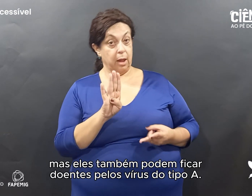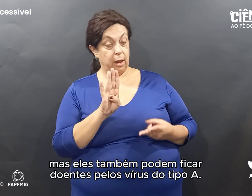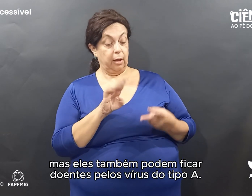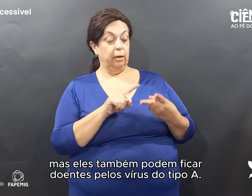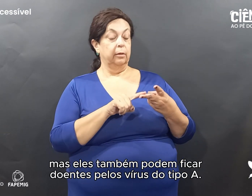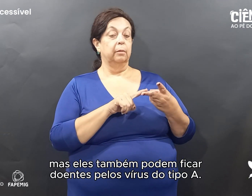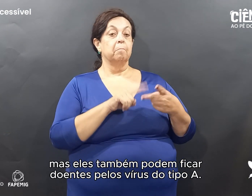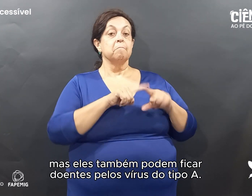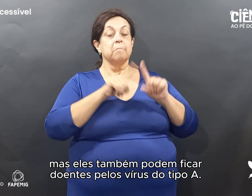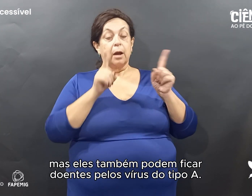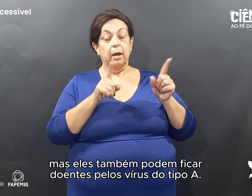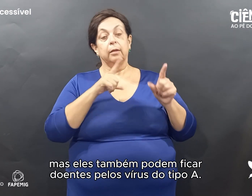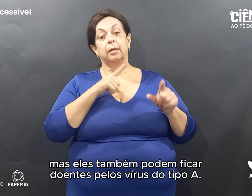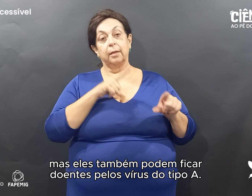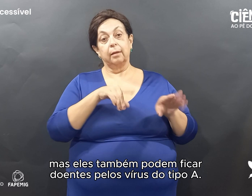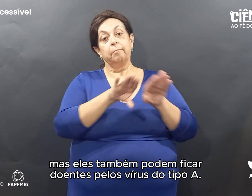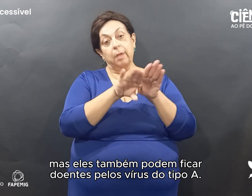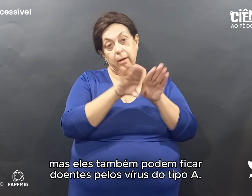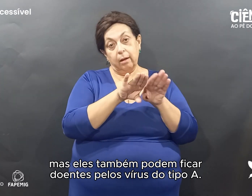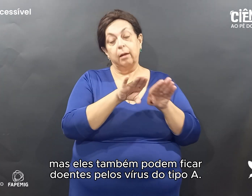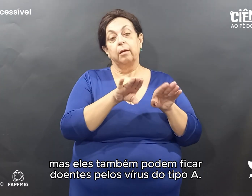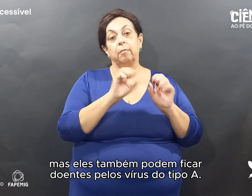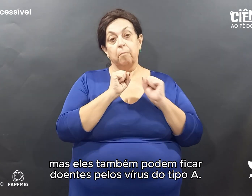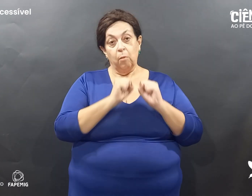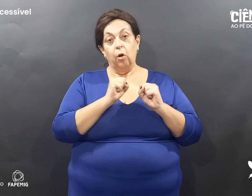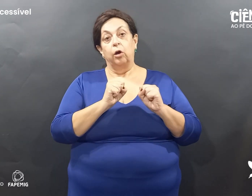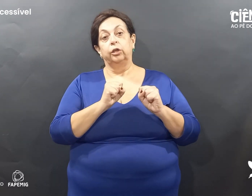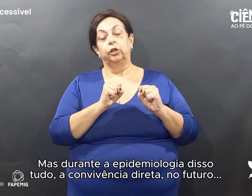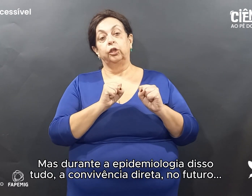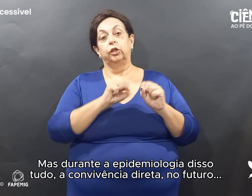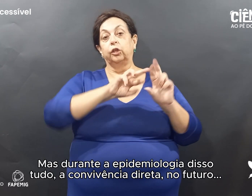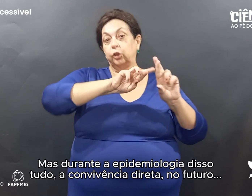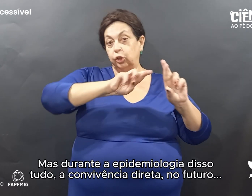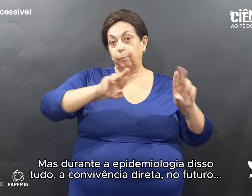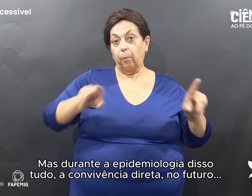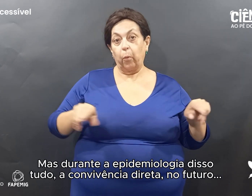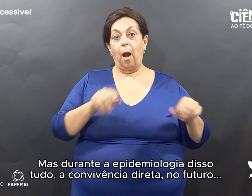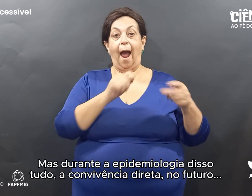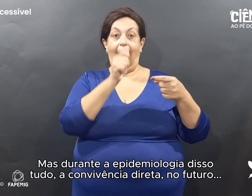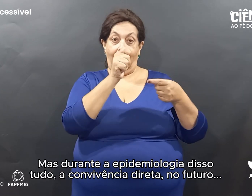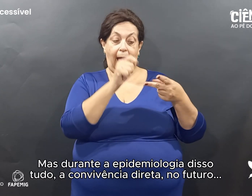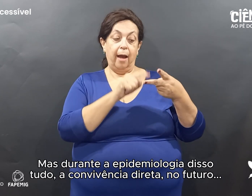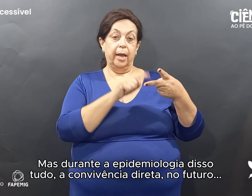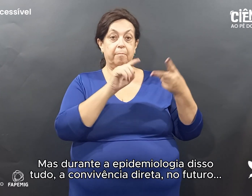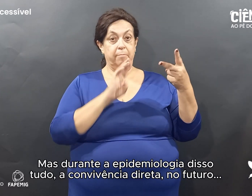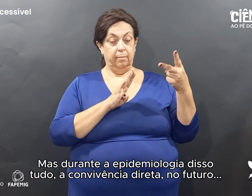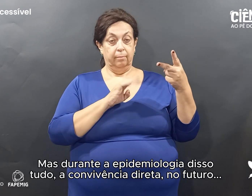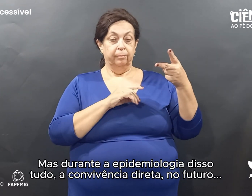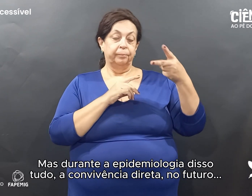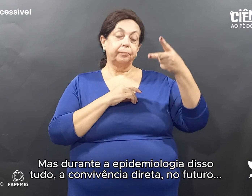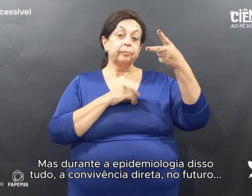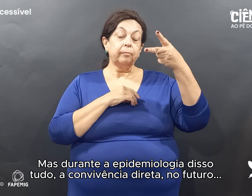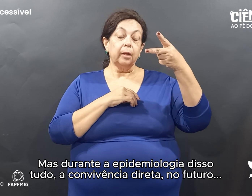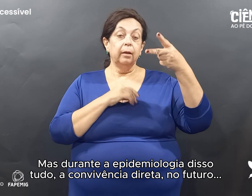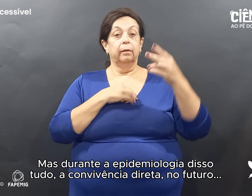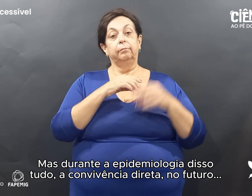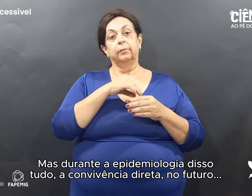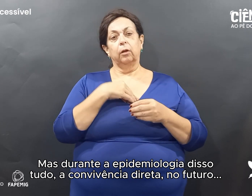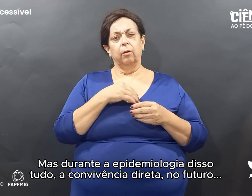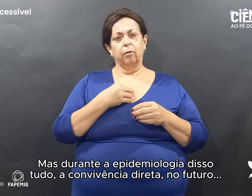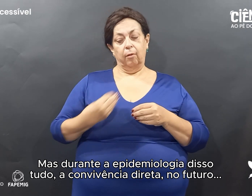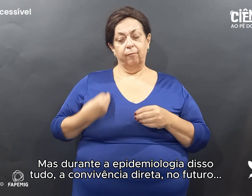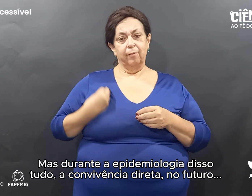mas eles também podem ficar doentes pelos vírus do tipo A. Mas durante a epidemiologia disso tudo, a